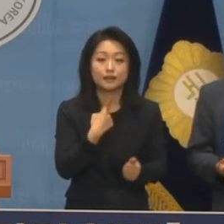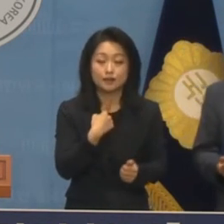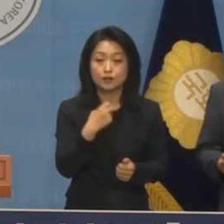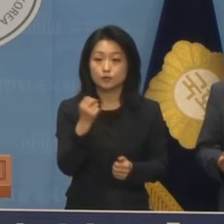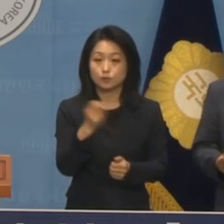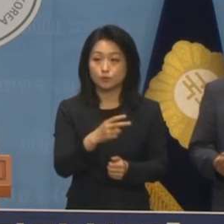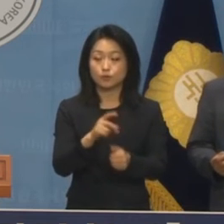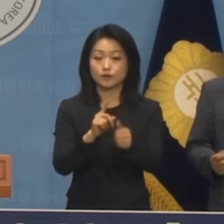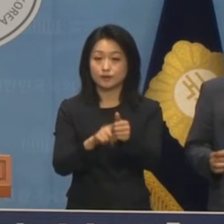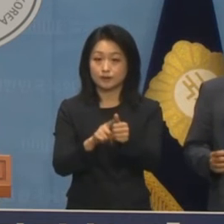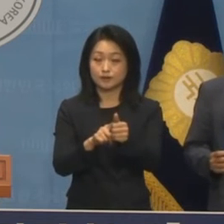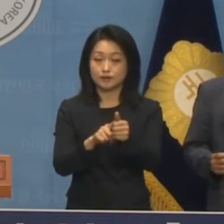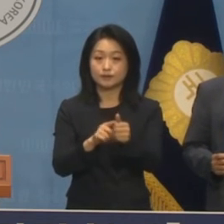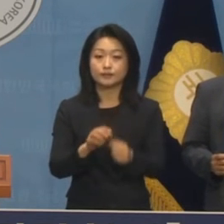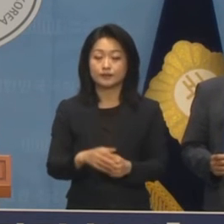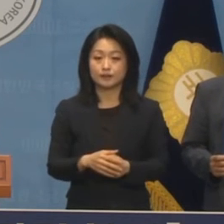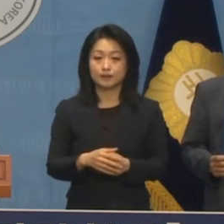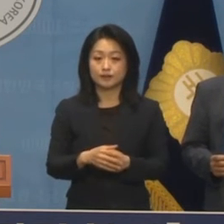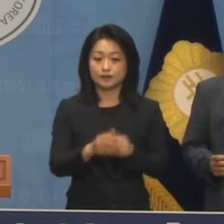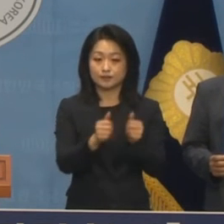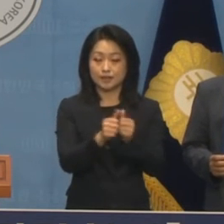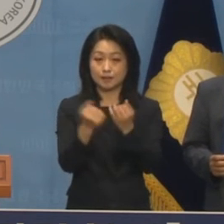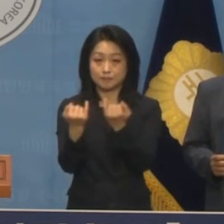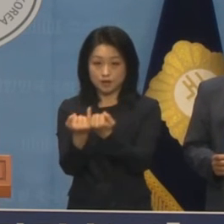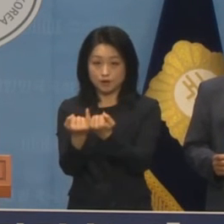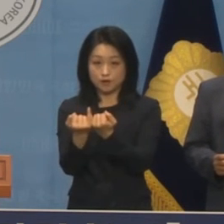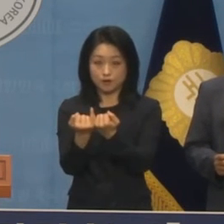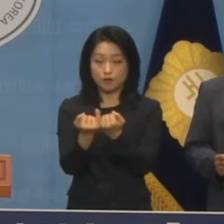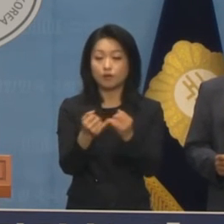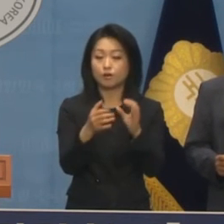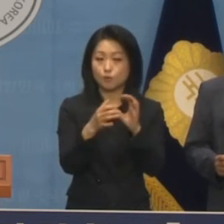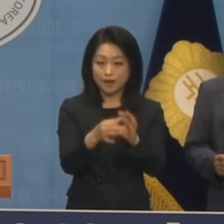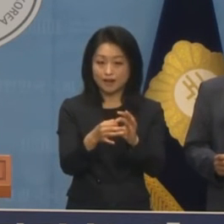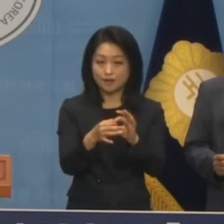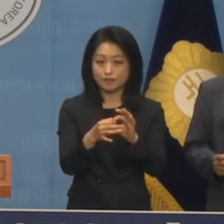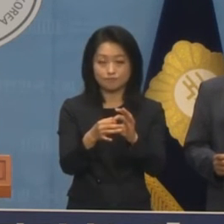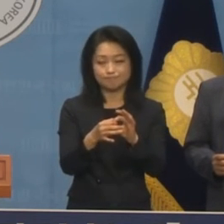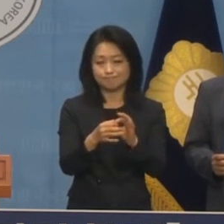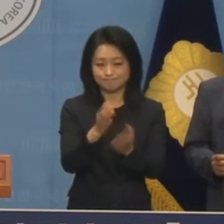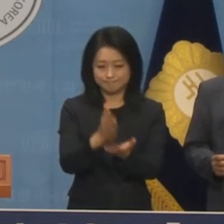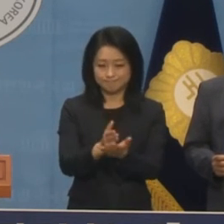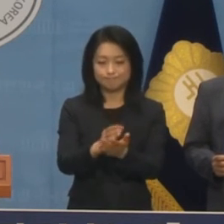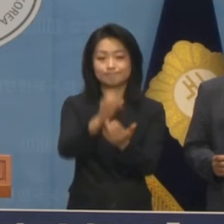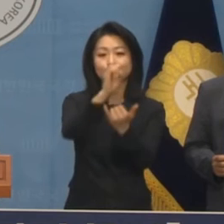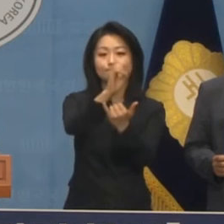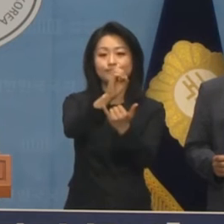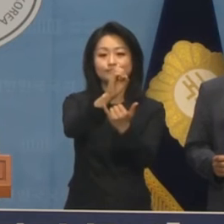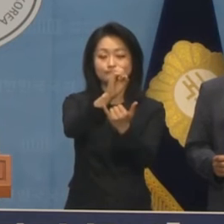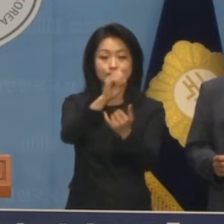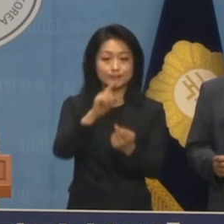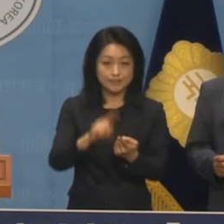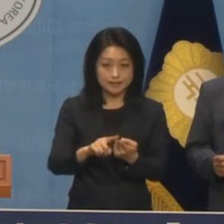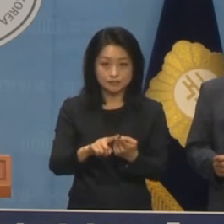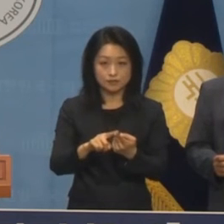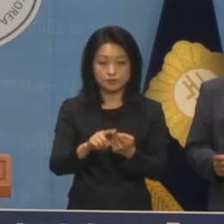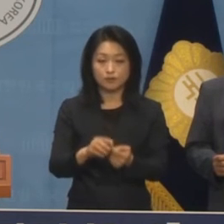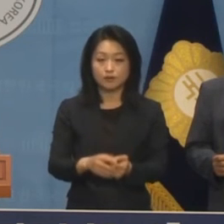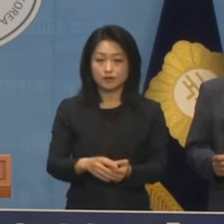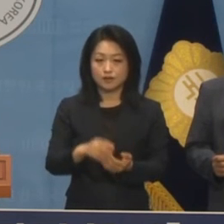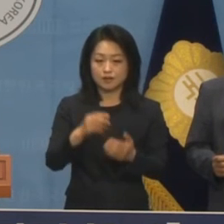후보자는 생물학적 성별, 섹스가 아닌 사회적 성이라는 젠더 이념의 확산을 위해 법원